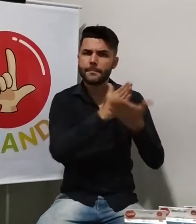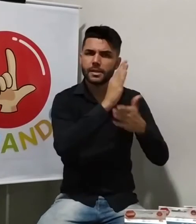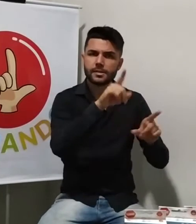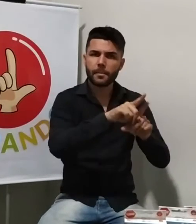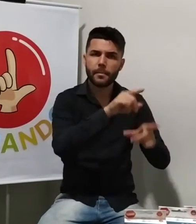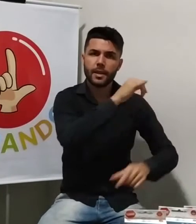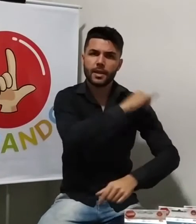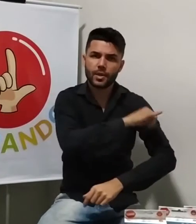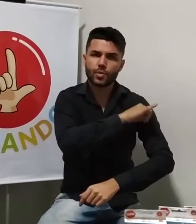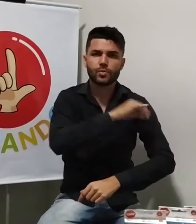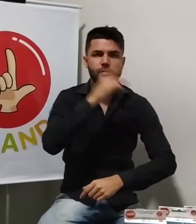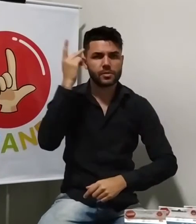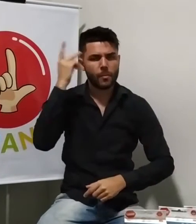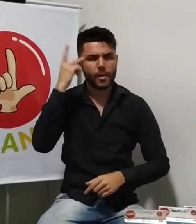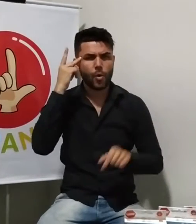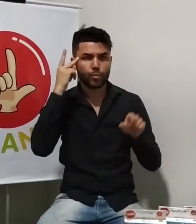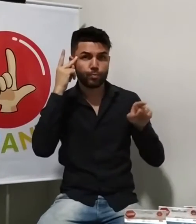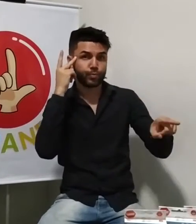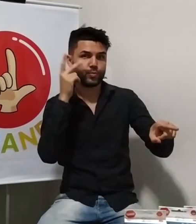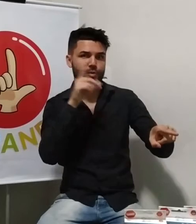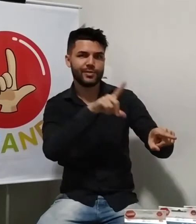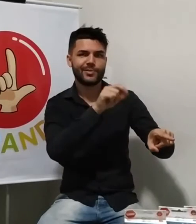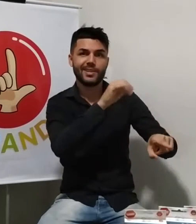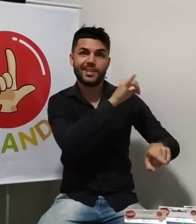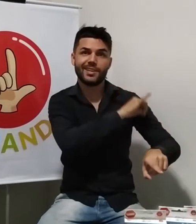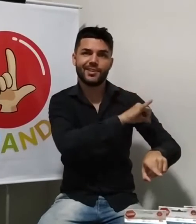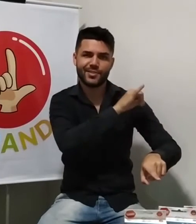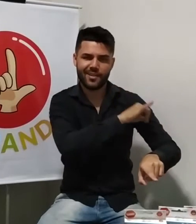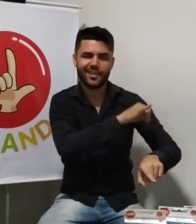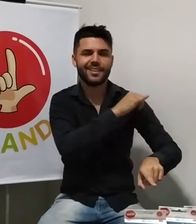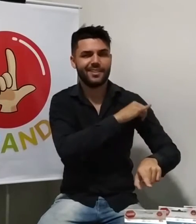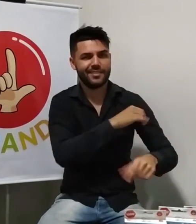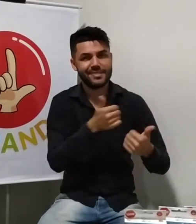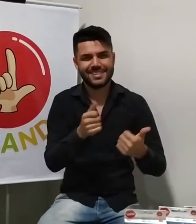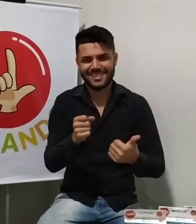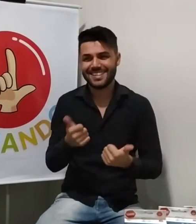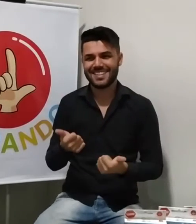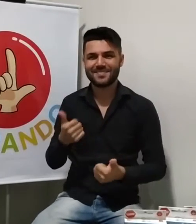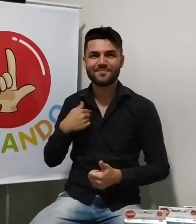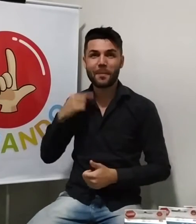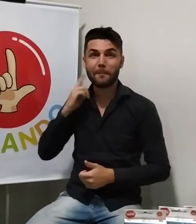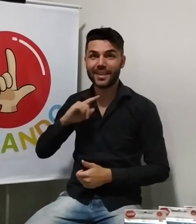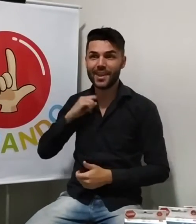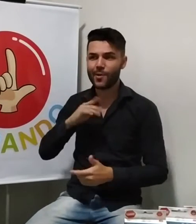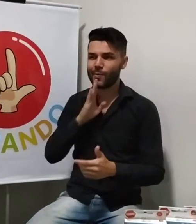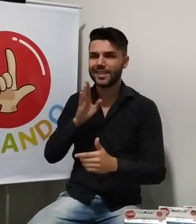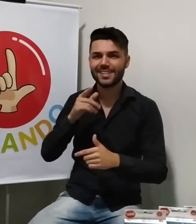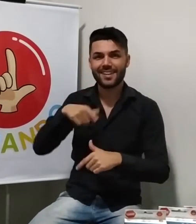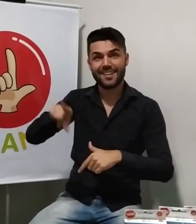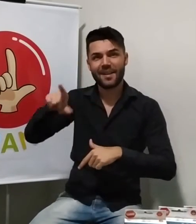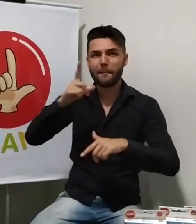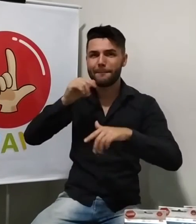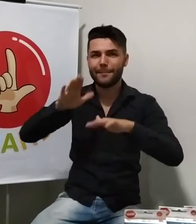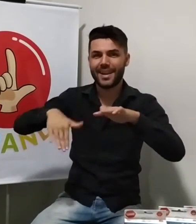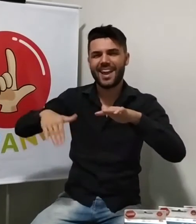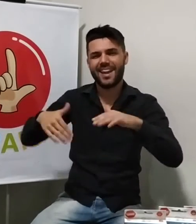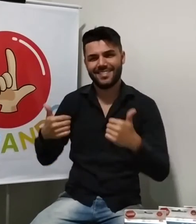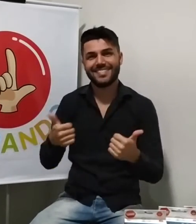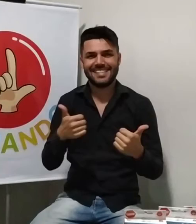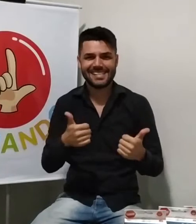Fui morar ali perto da praia, na Barata Ribeiro, né? Ei. Primeiro dia que eu desci do meu apartamento, liguei pra minha mãe, falei que eu ia dar uma volta, fui